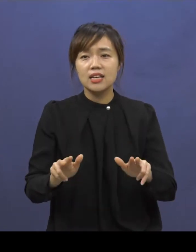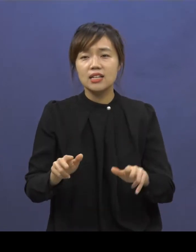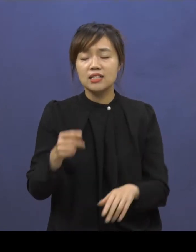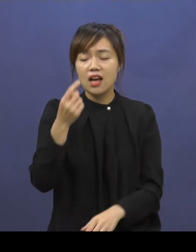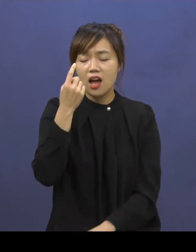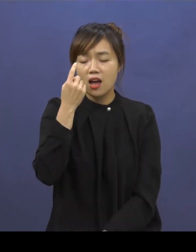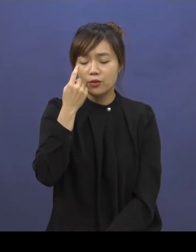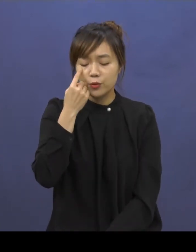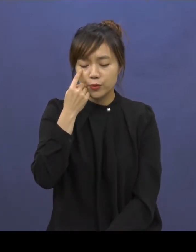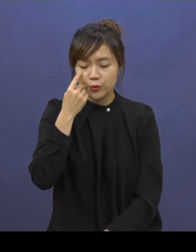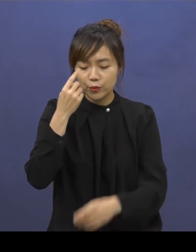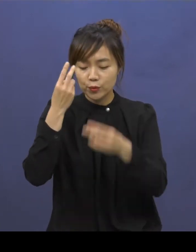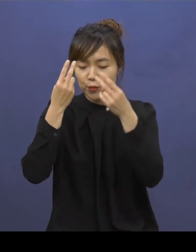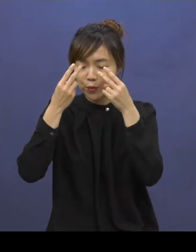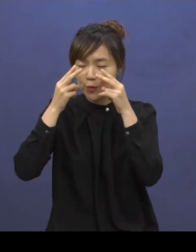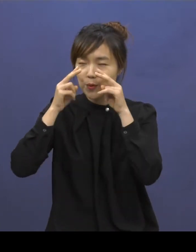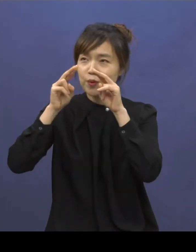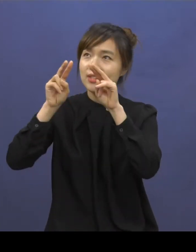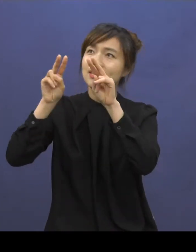이제